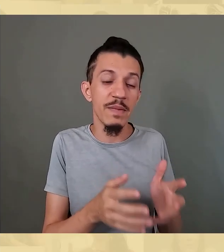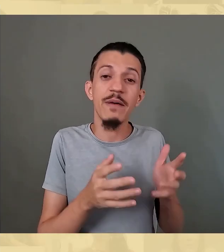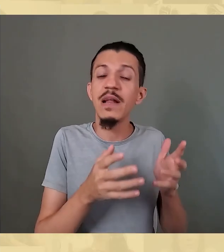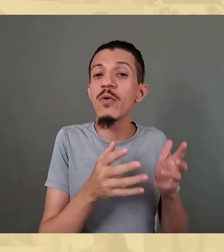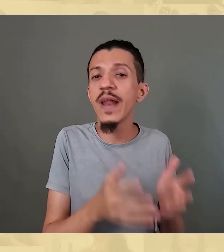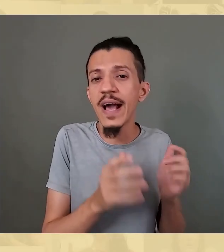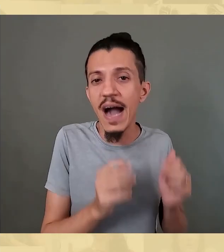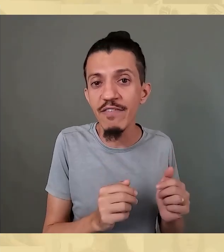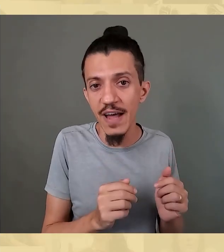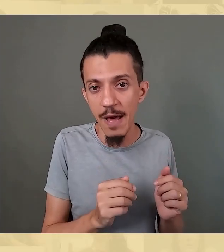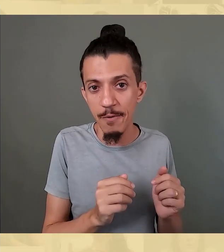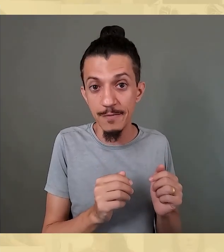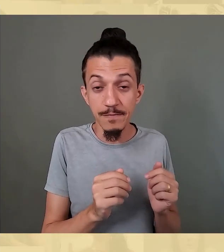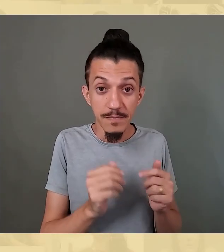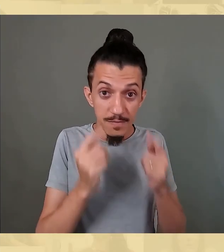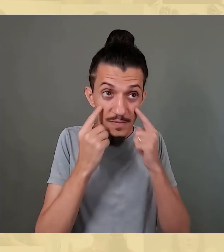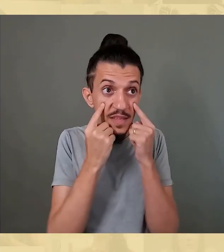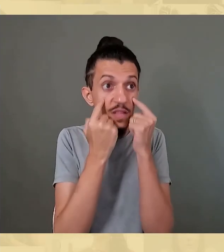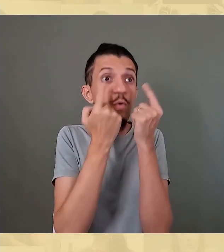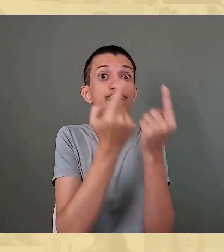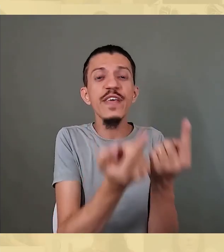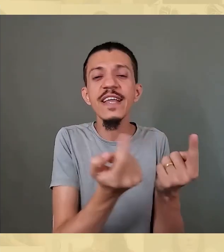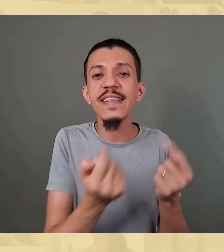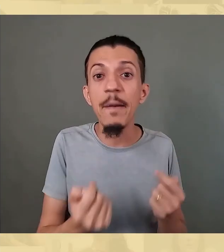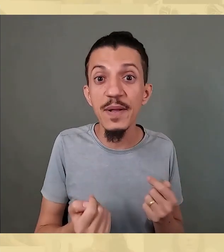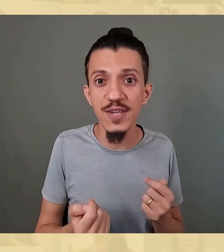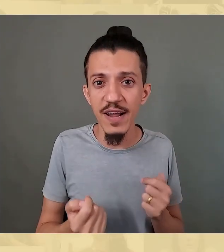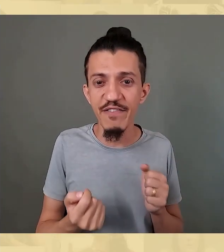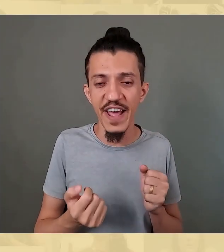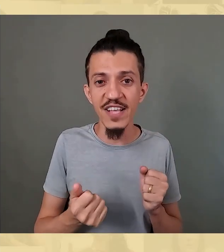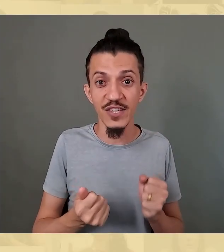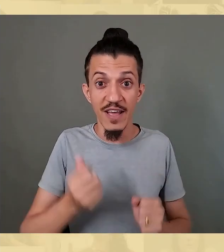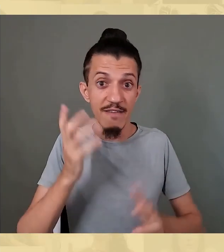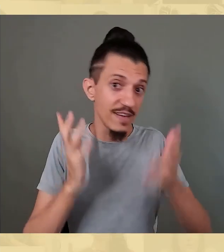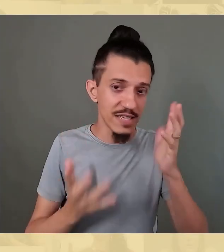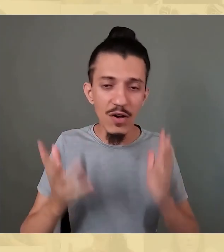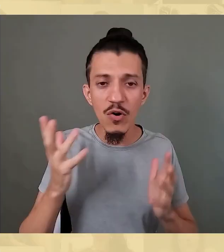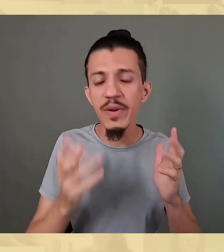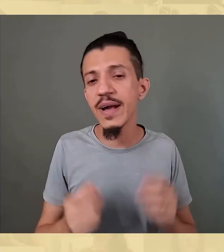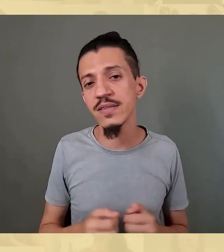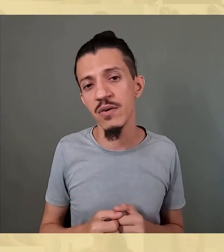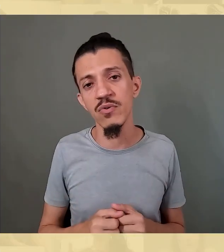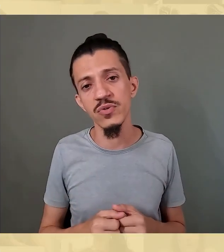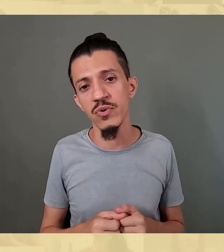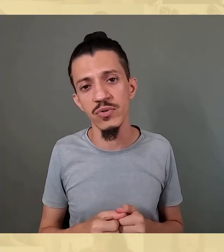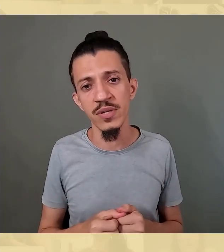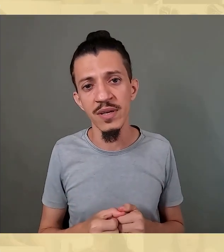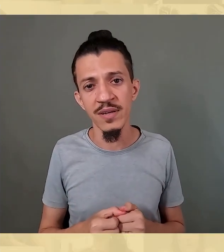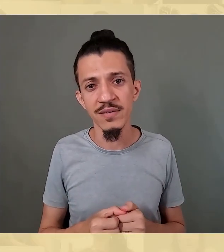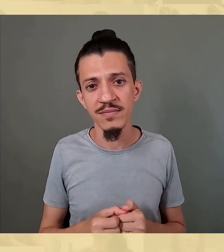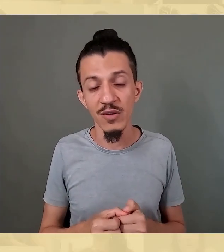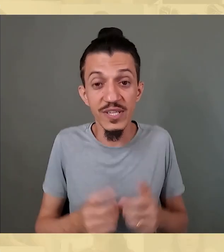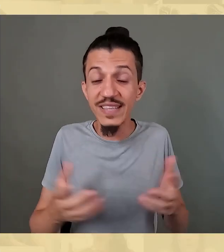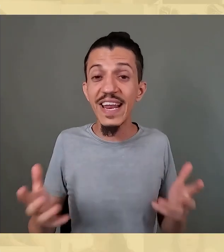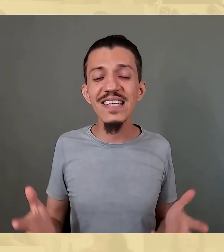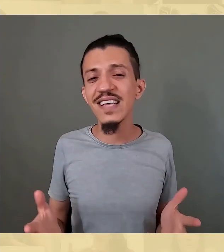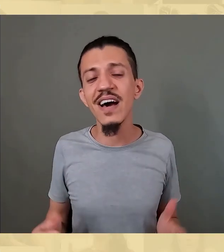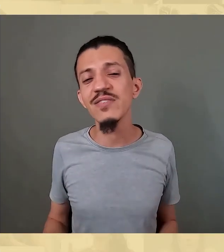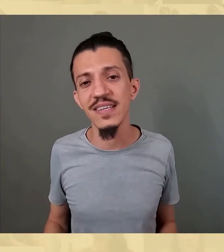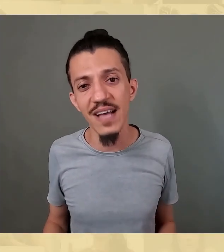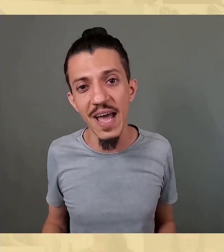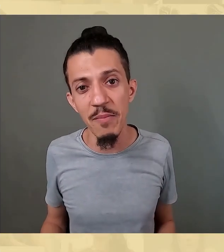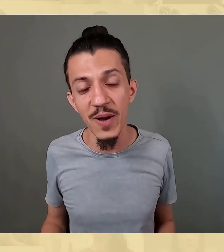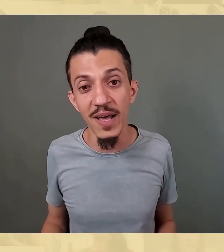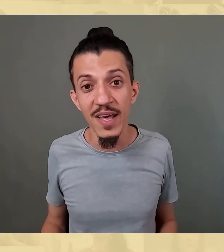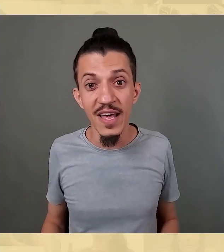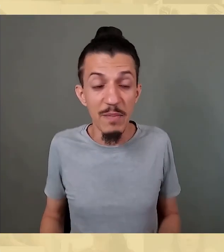que minha família congregava na época. Então eu via a intérprete lá na frente, fazendo a comunicação com os surdos. Eu tinha 13 anos